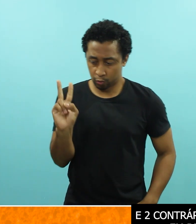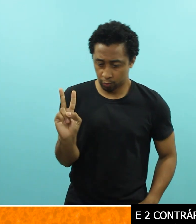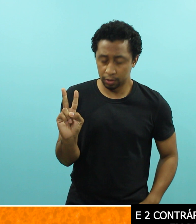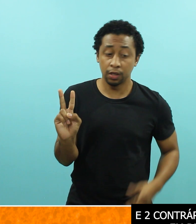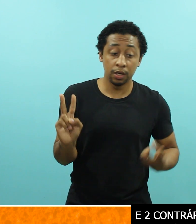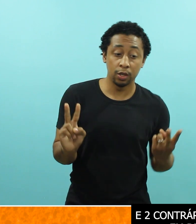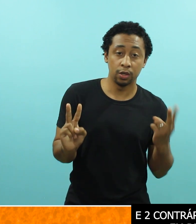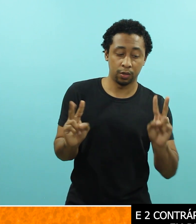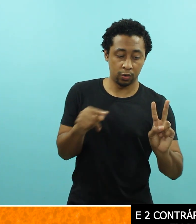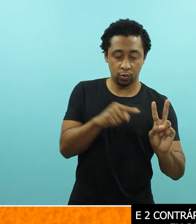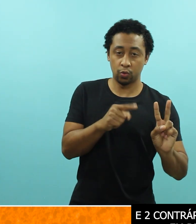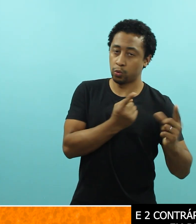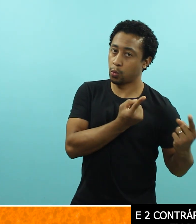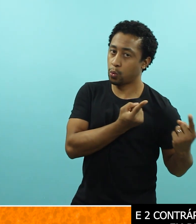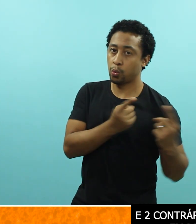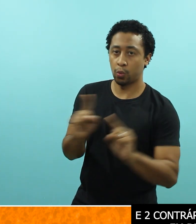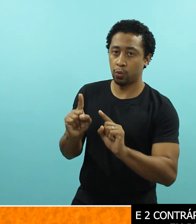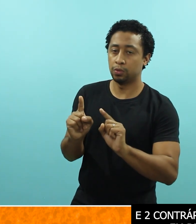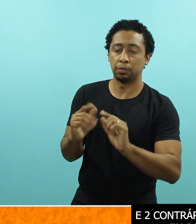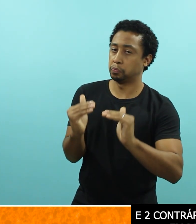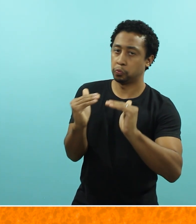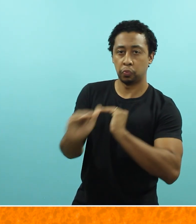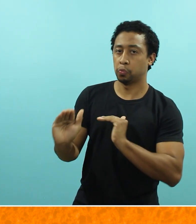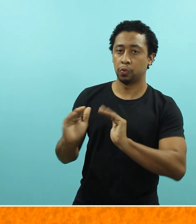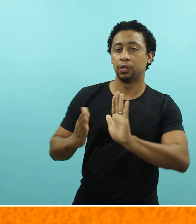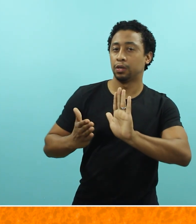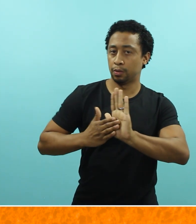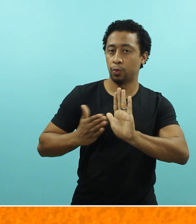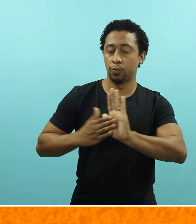2 contrários à proposta em discussão.